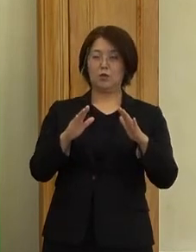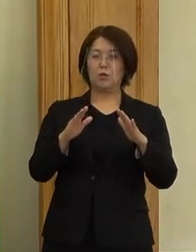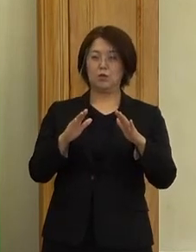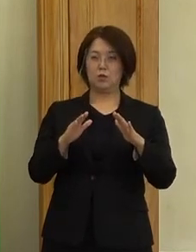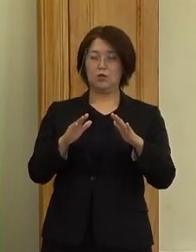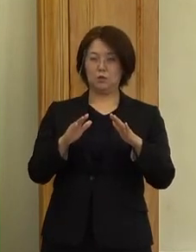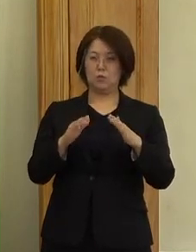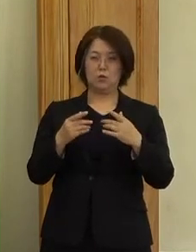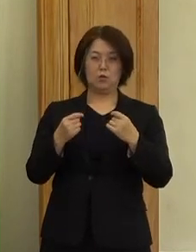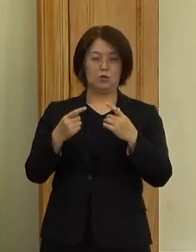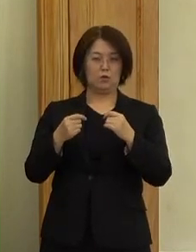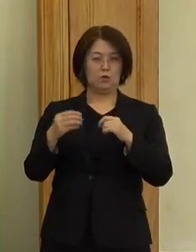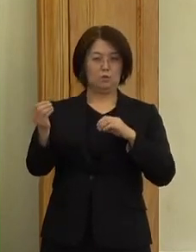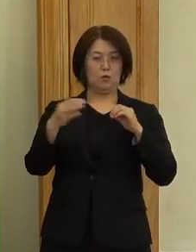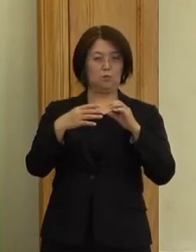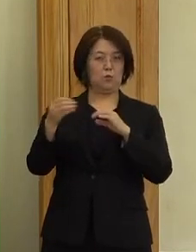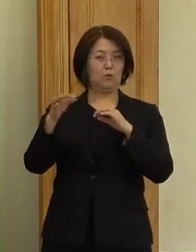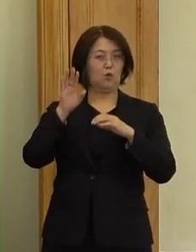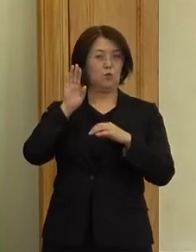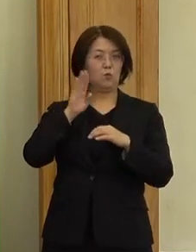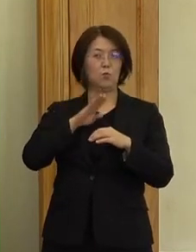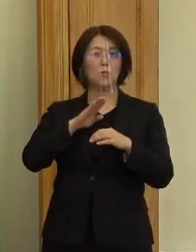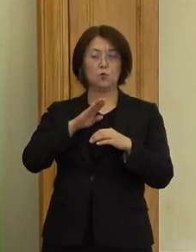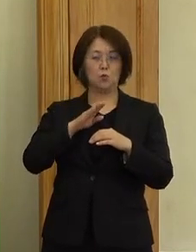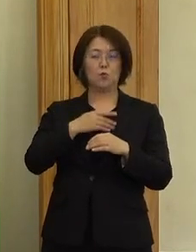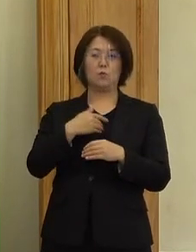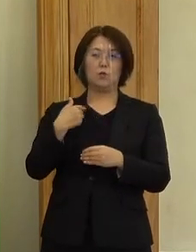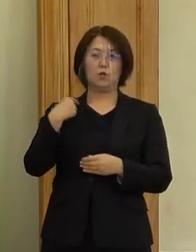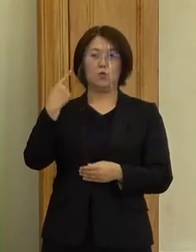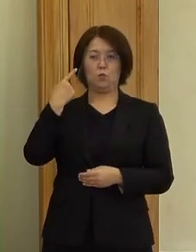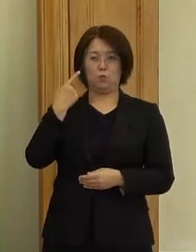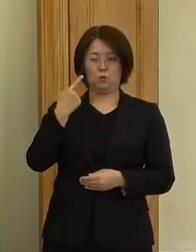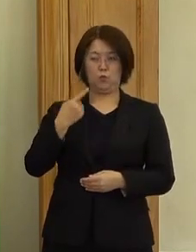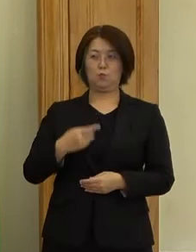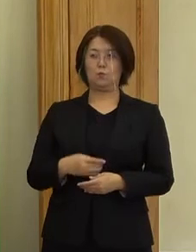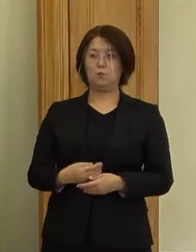速やかにキャッチボールをしていくということも可能かというふうに思います。